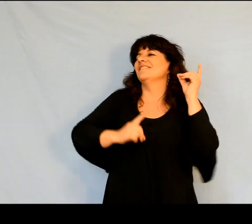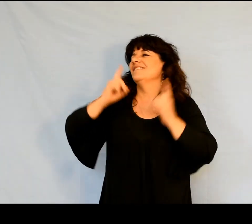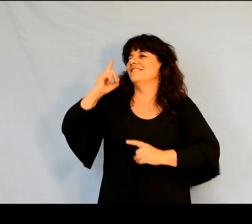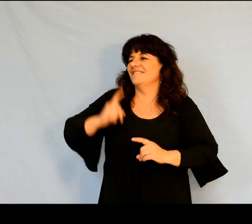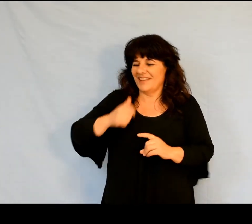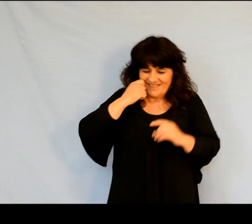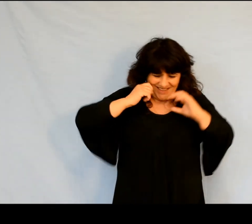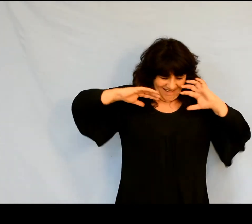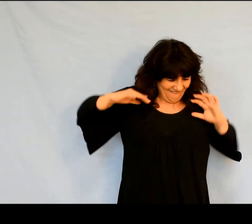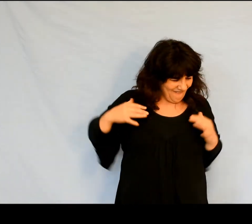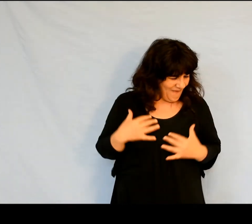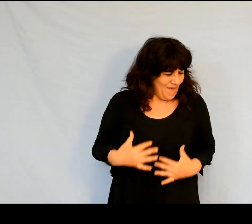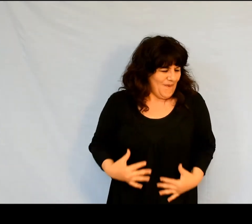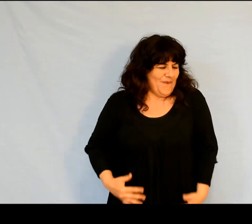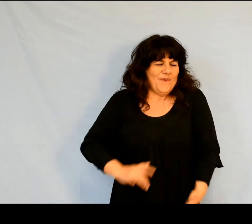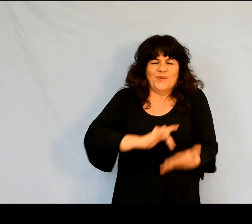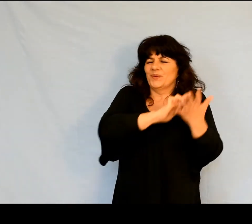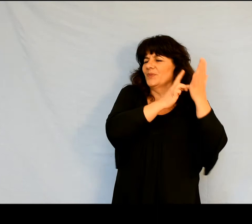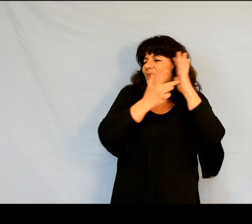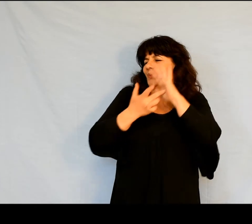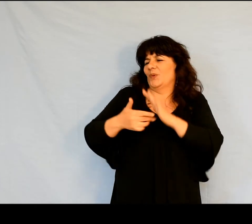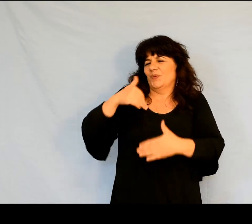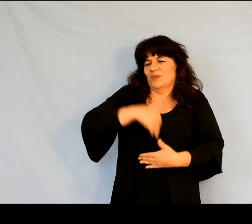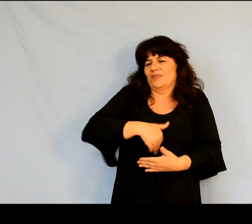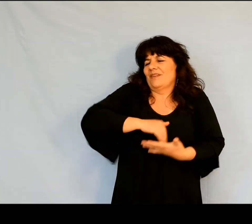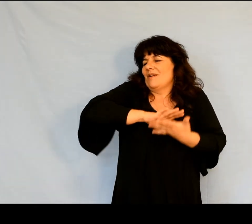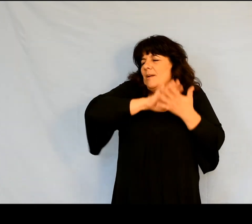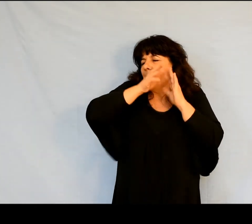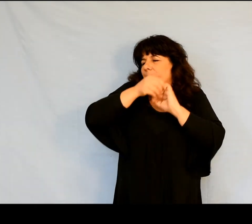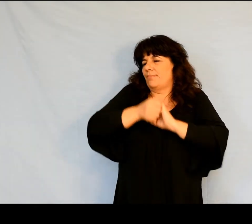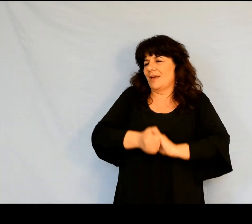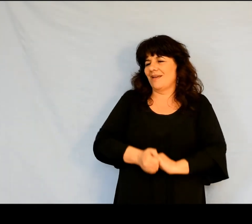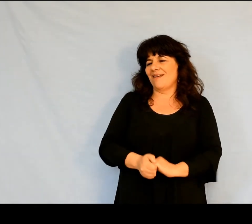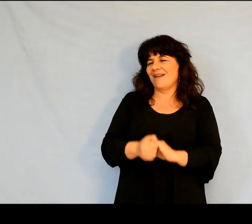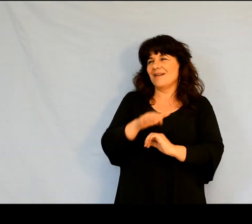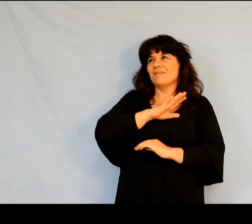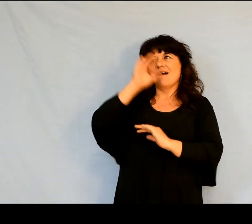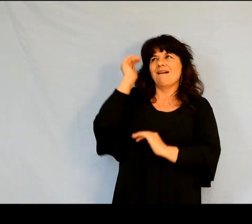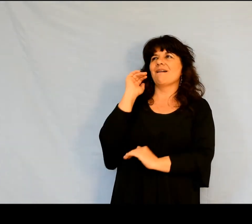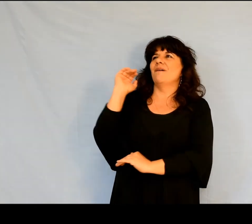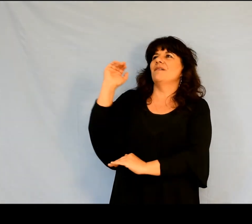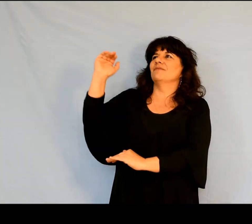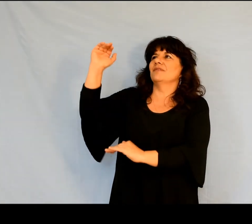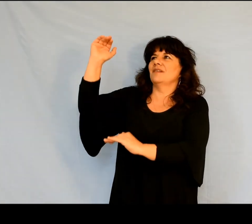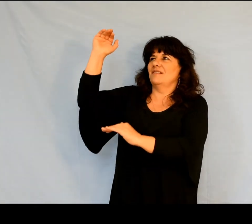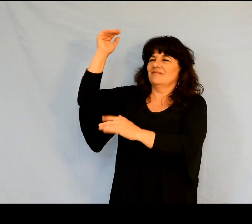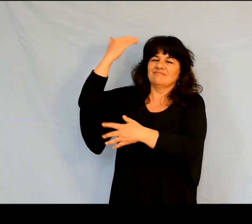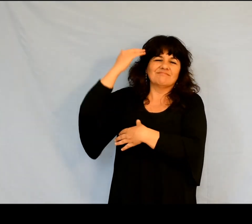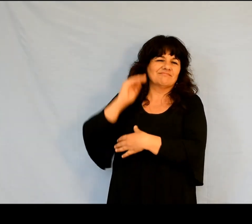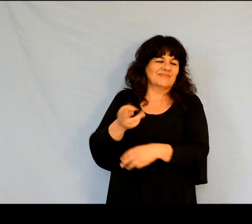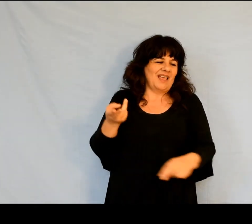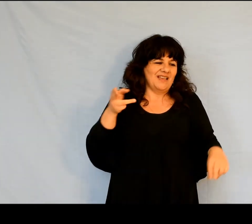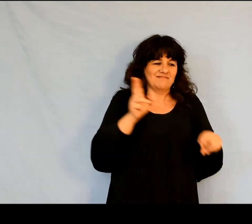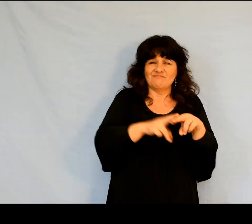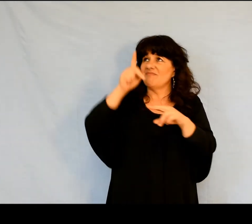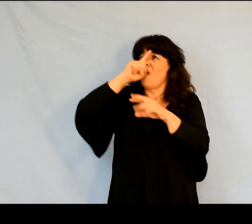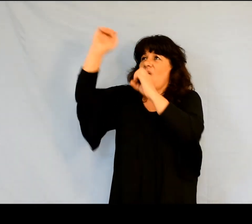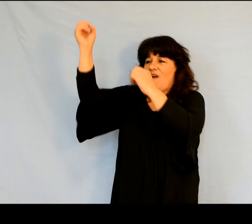repose en confiance. Tu ne peux m'abandonner à la mort, ni laisser ton